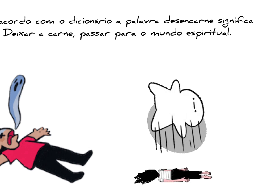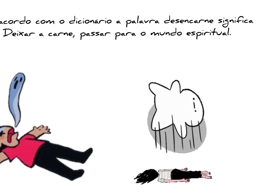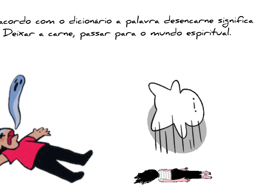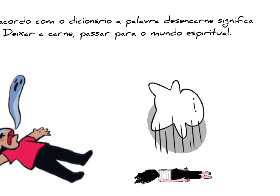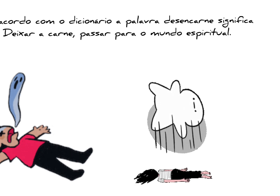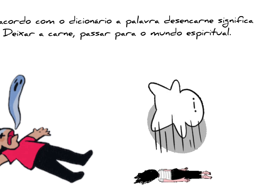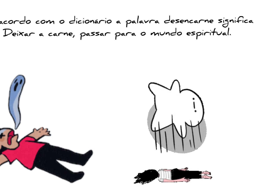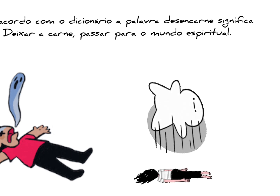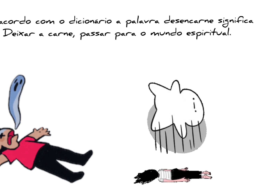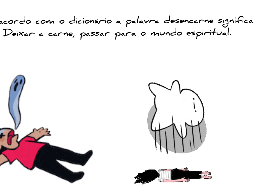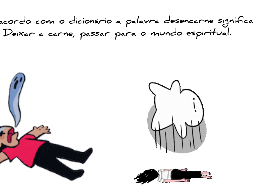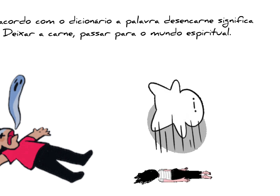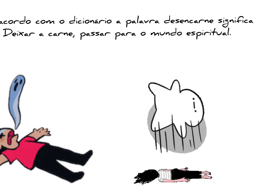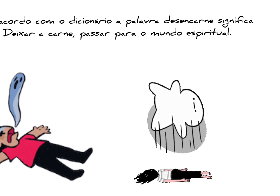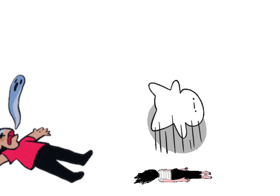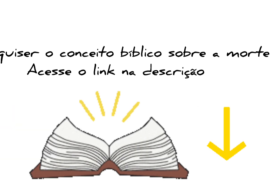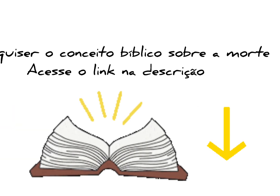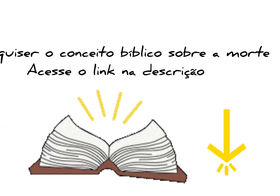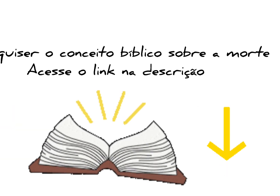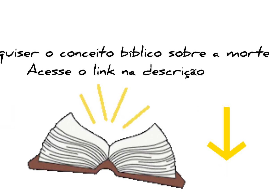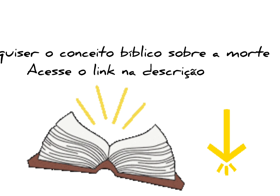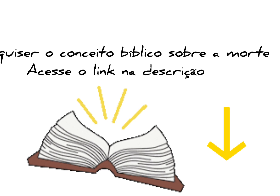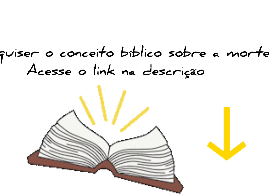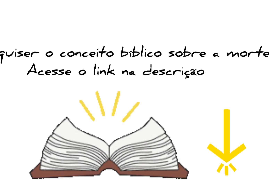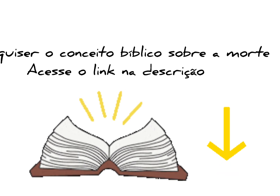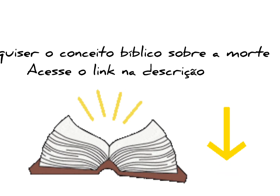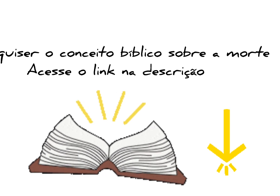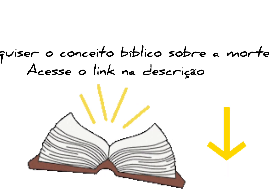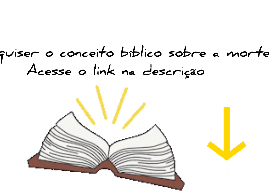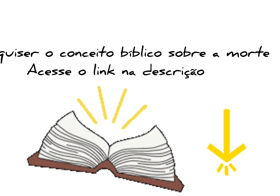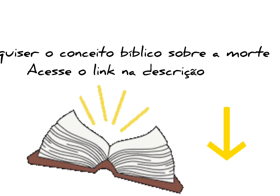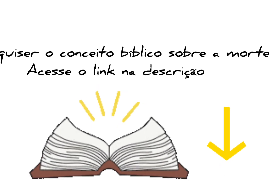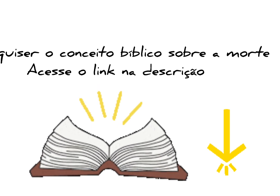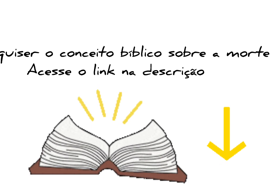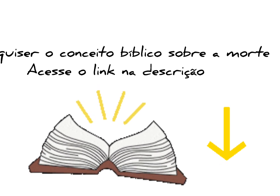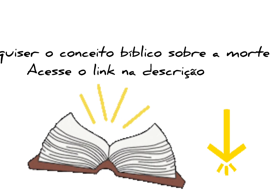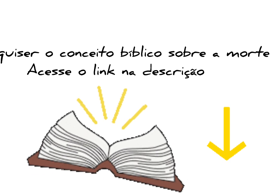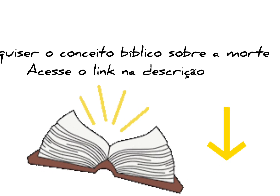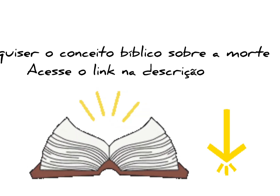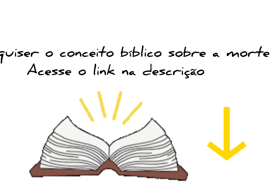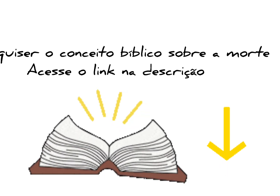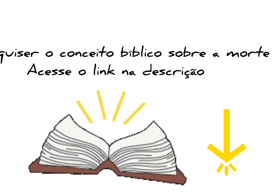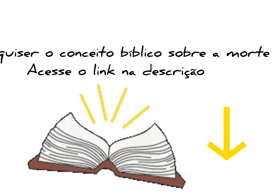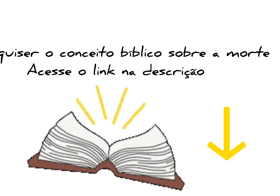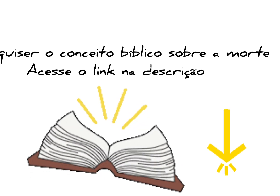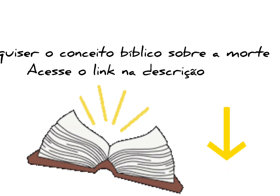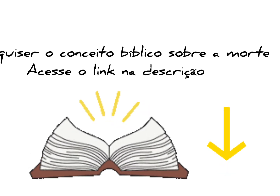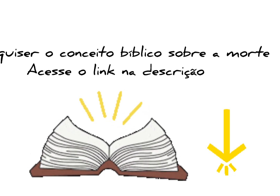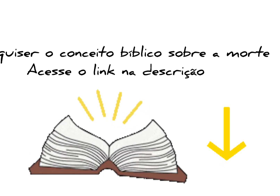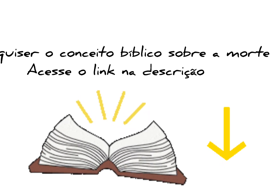espiritual Se quiser saber o conceito bíblico sobre a morte, deixarei o link na descrição